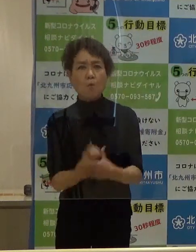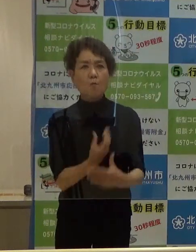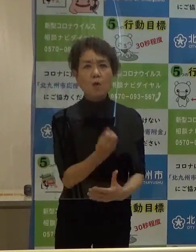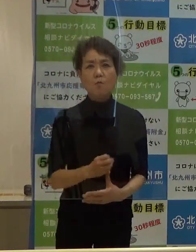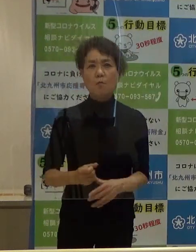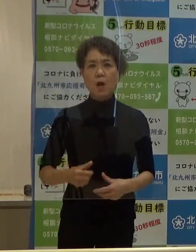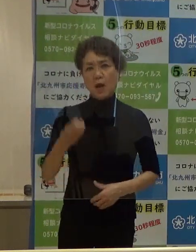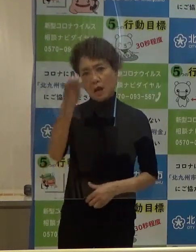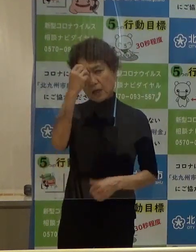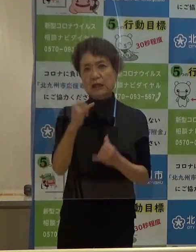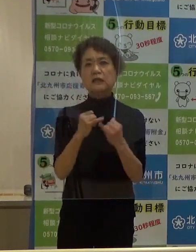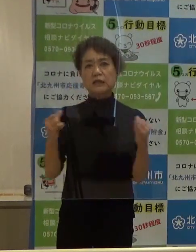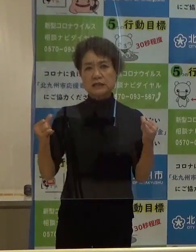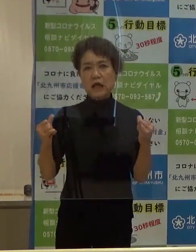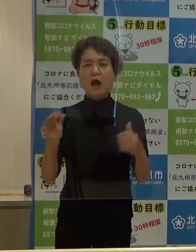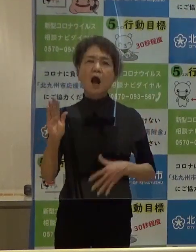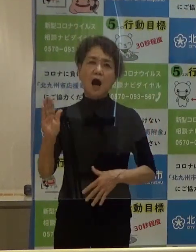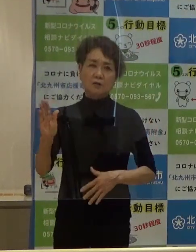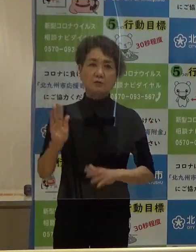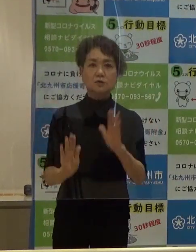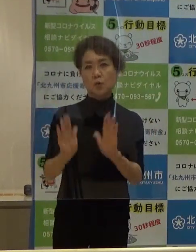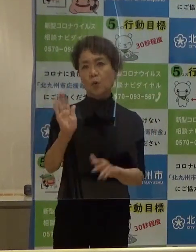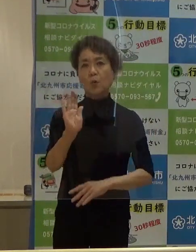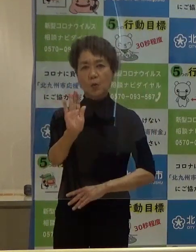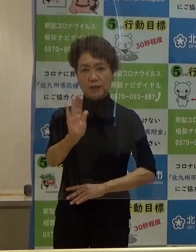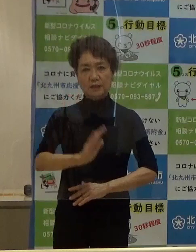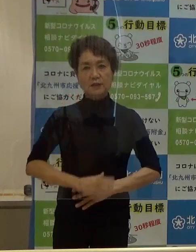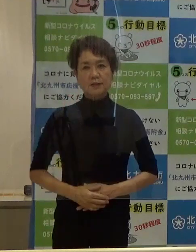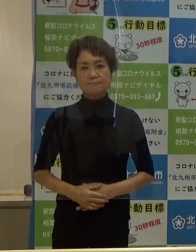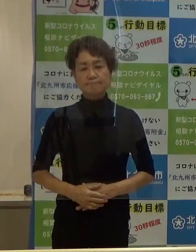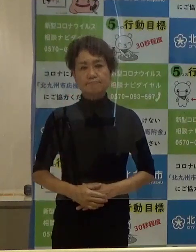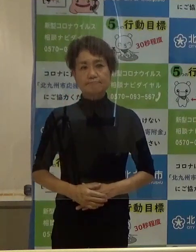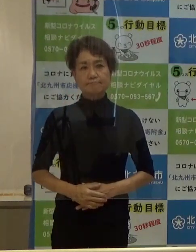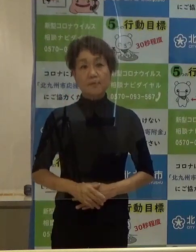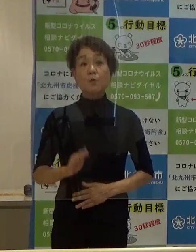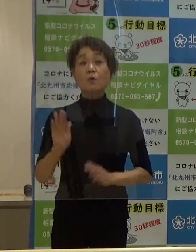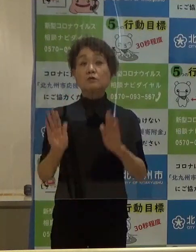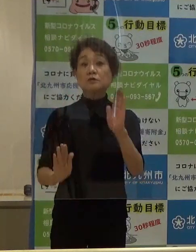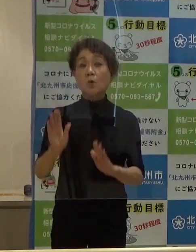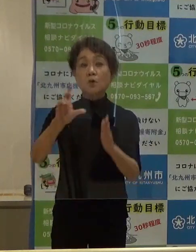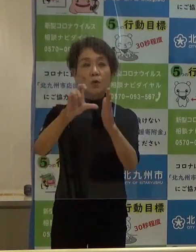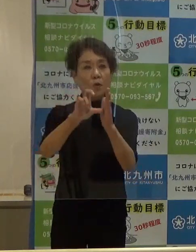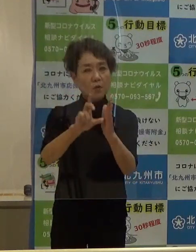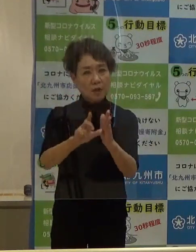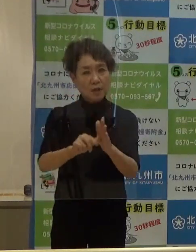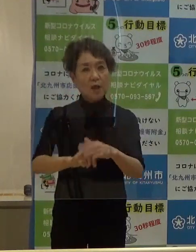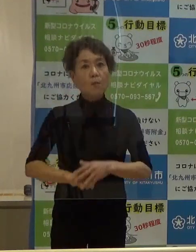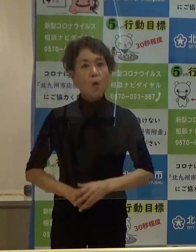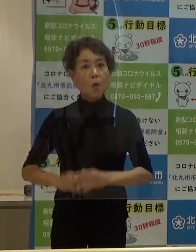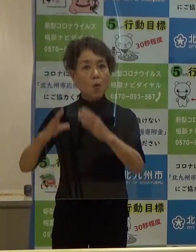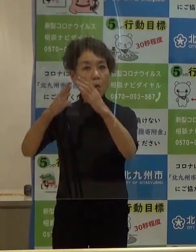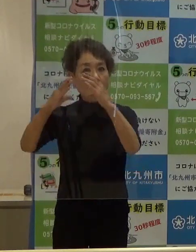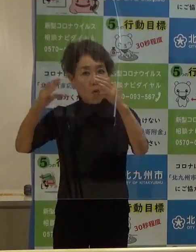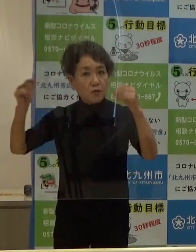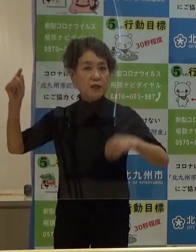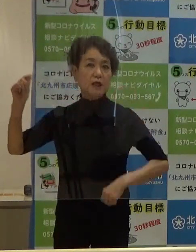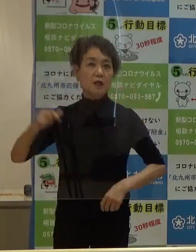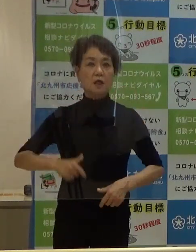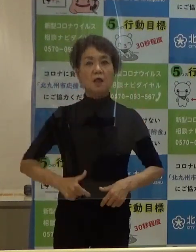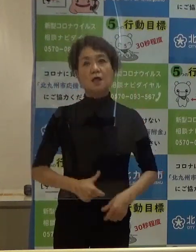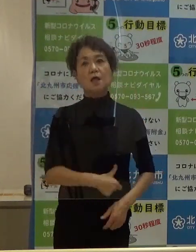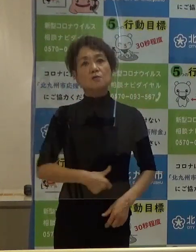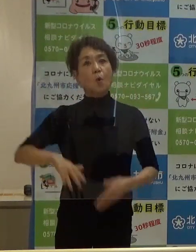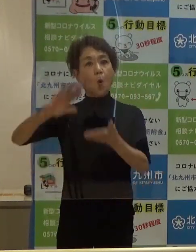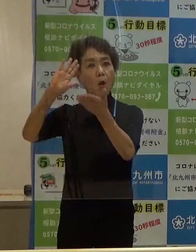があるわけでありますけれども、その中におりまして、国そして福岡